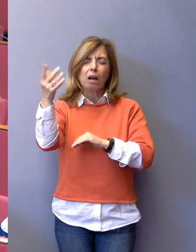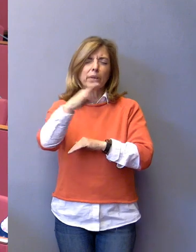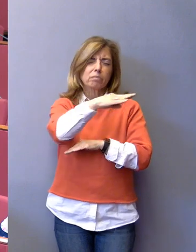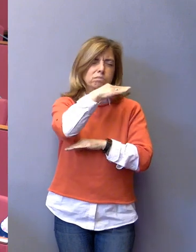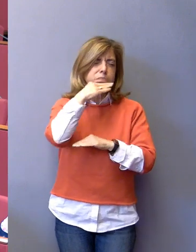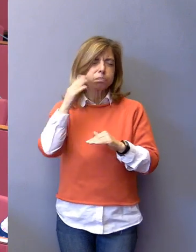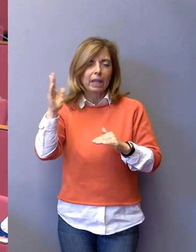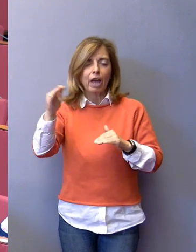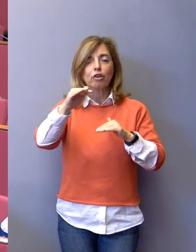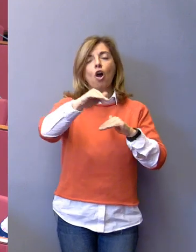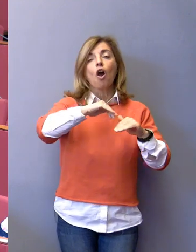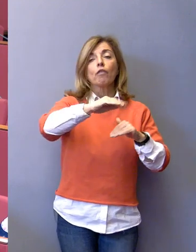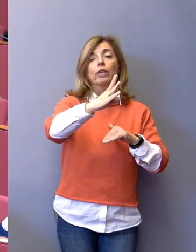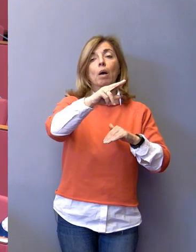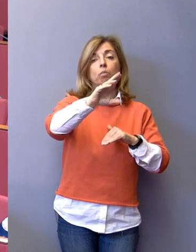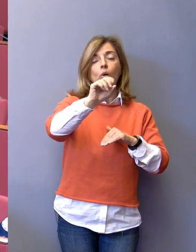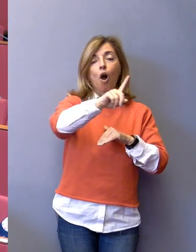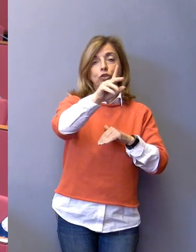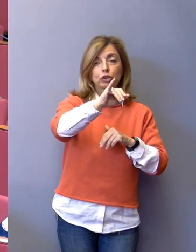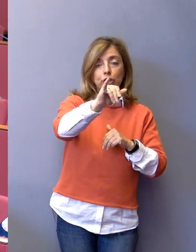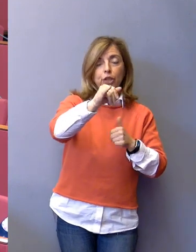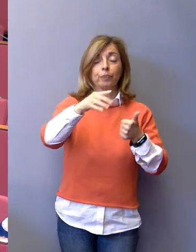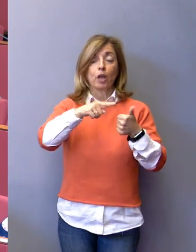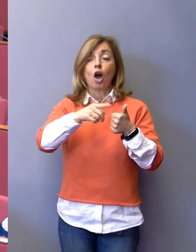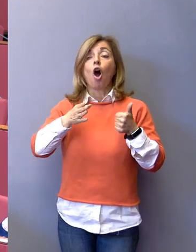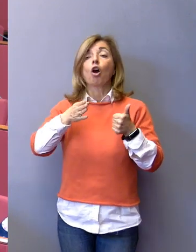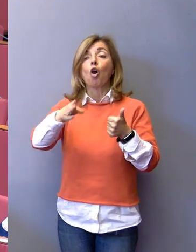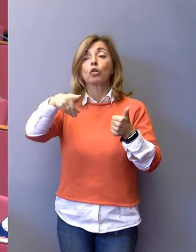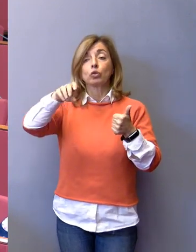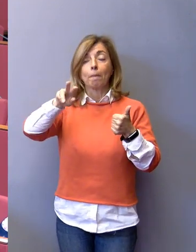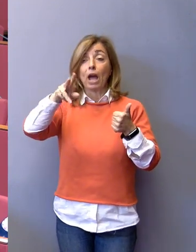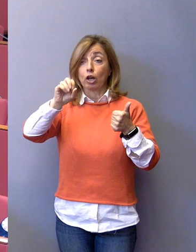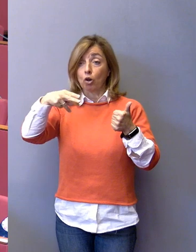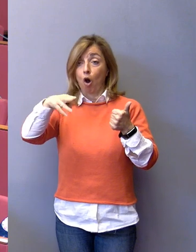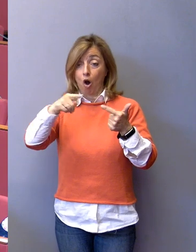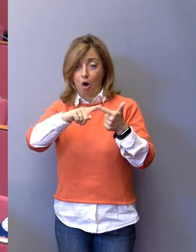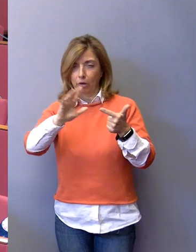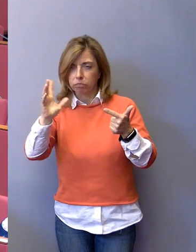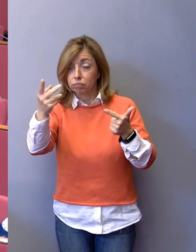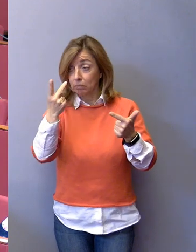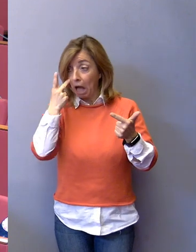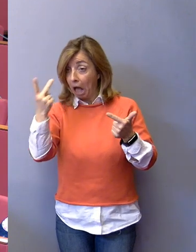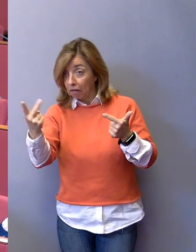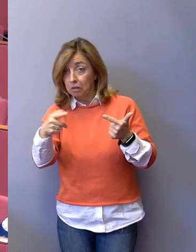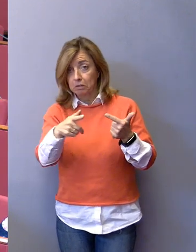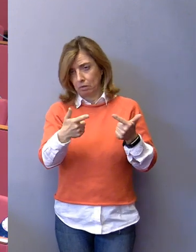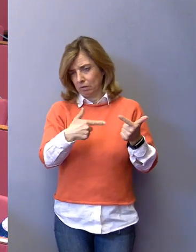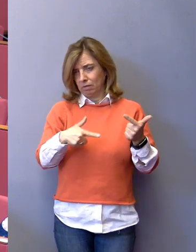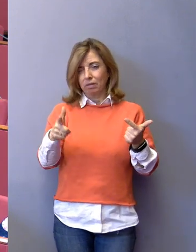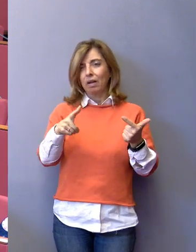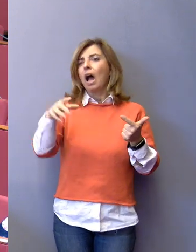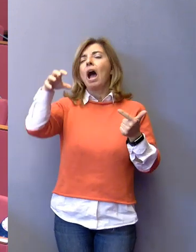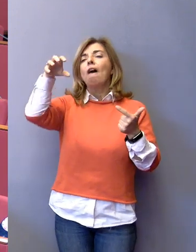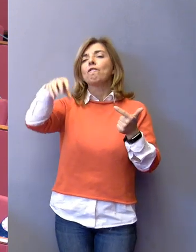destinate a diventare dei viali le avete viste un anno è passato e ancora Valletta Cambiaso l'acqua sola 4000 alberi